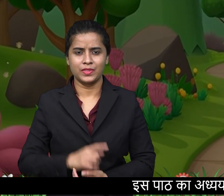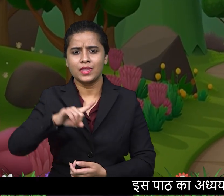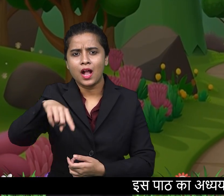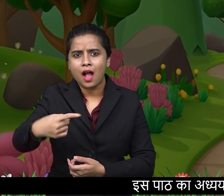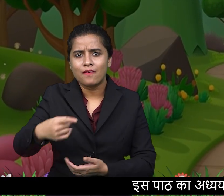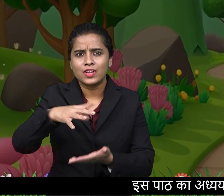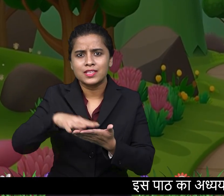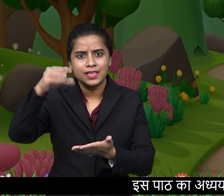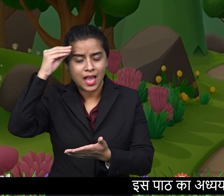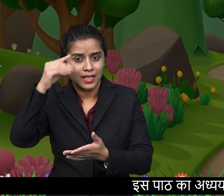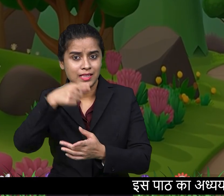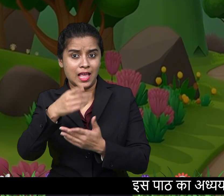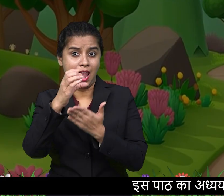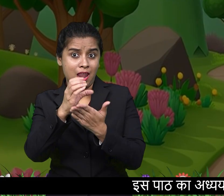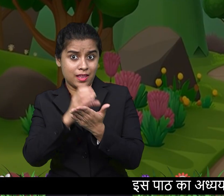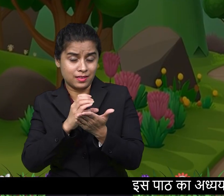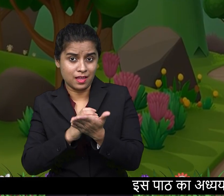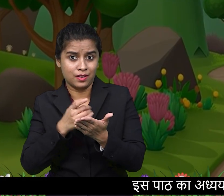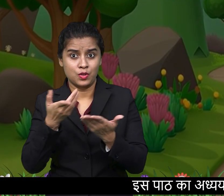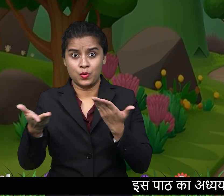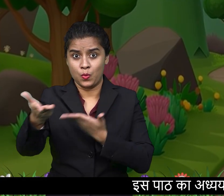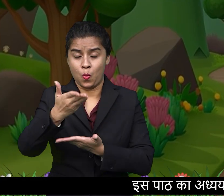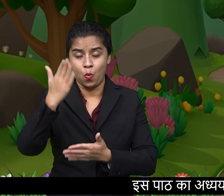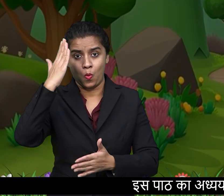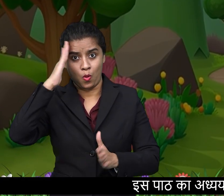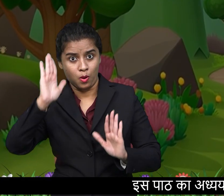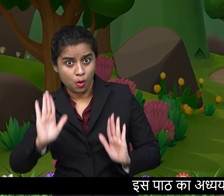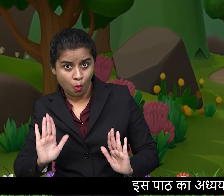इस पाठ का अध्ययन करने के बाद आप जान पाएंगे